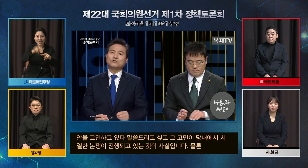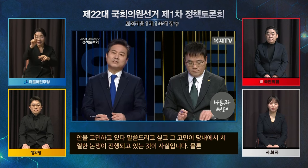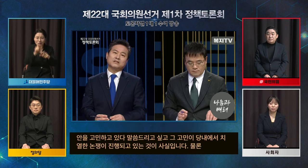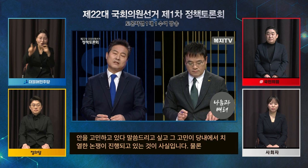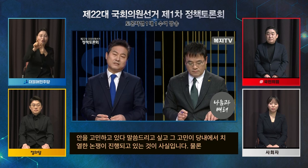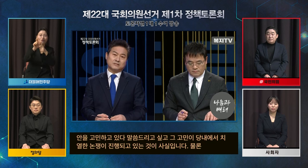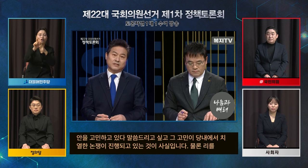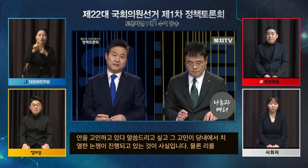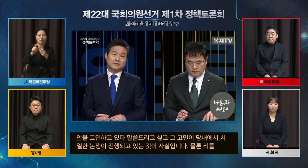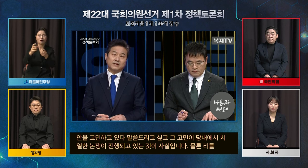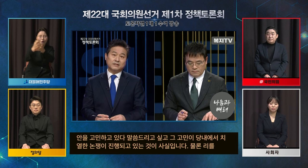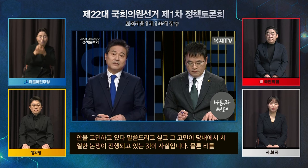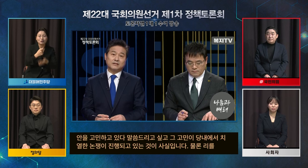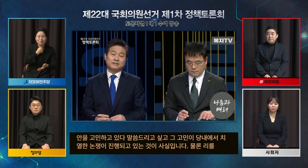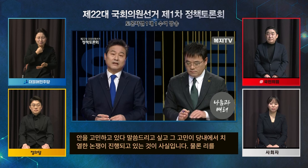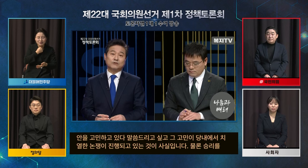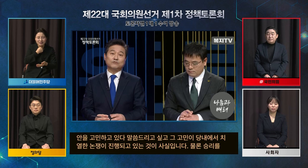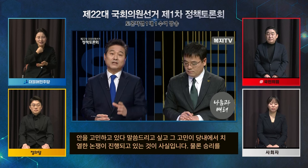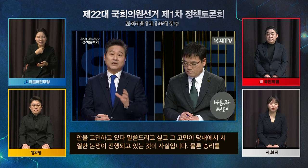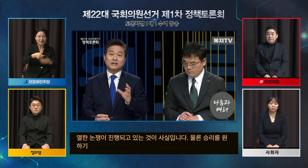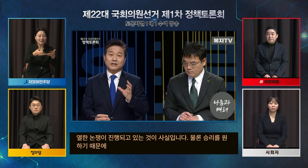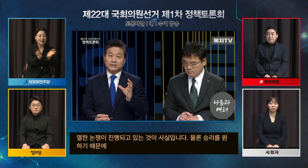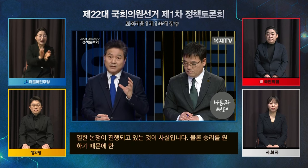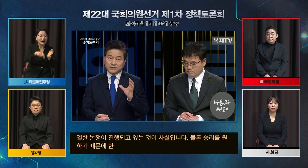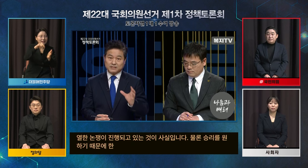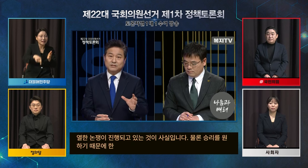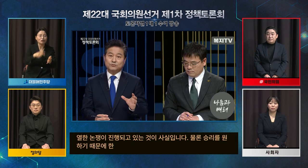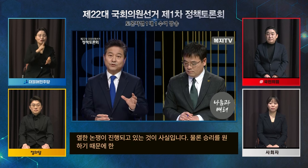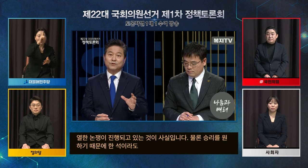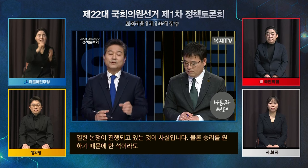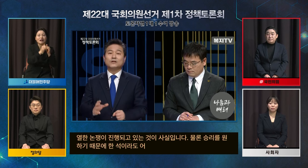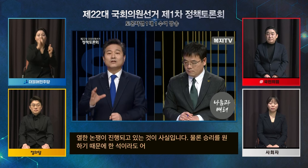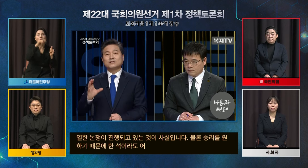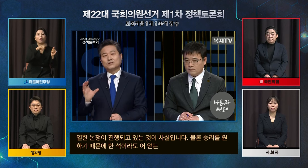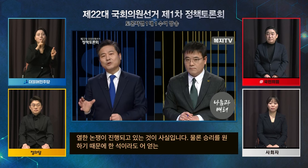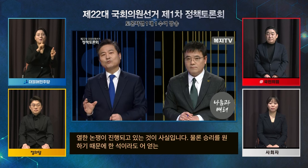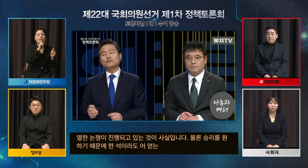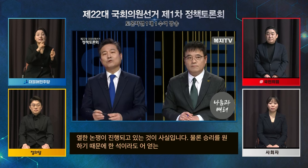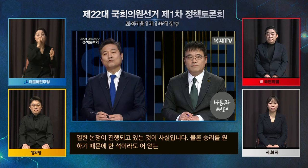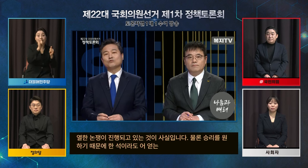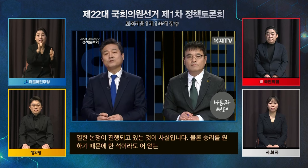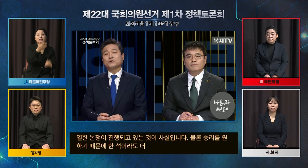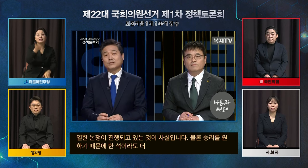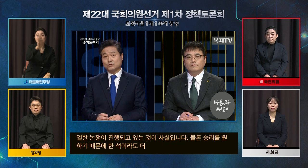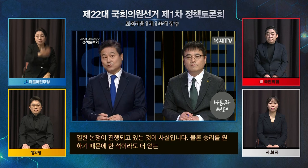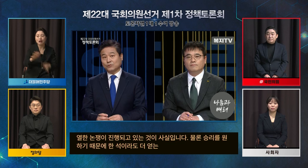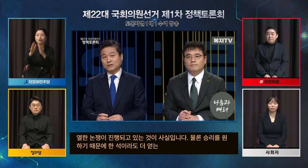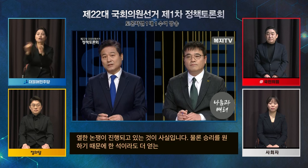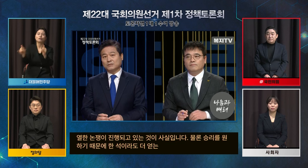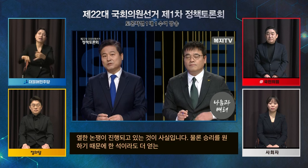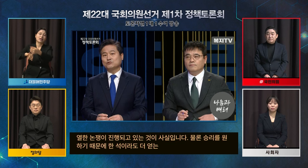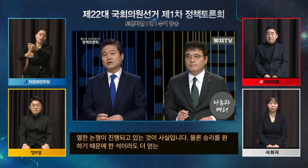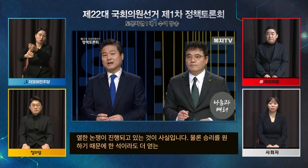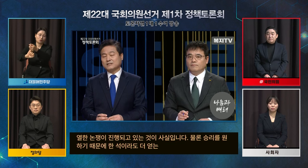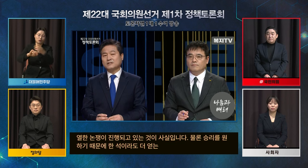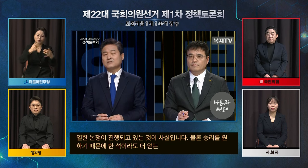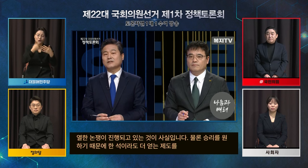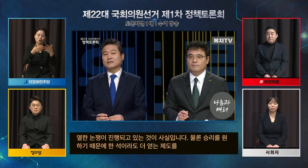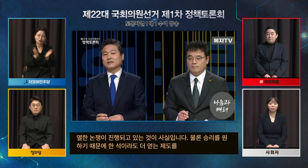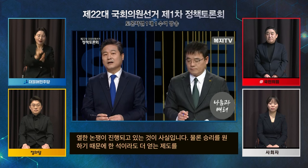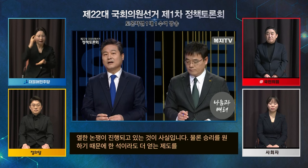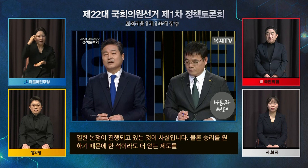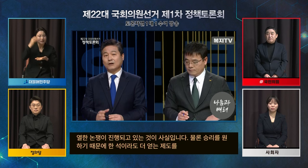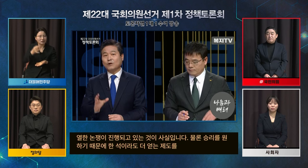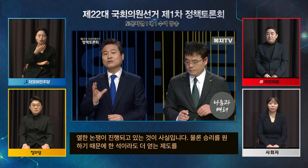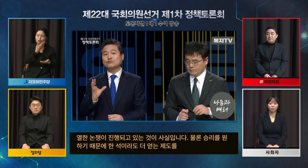얻는 제도를 채택을 해야 된다는 당내 주장이 있는 게 사실이고요. 그럼에도 불구하고 국민과의 약속, 민주적 가치를